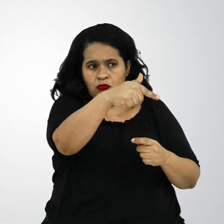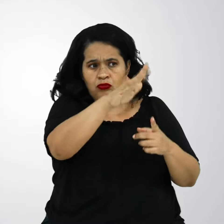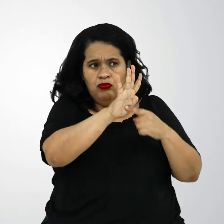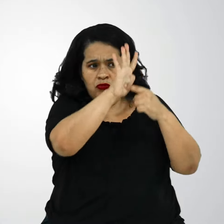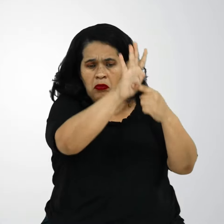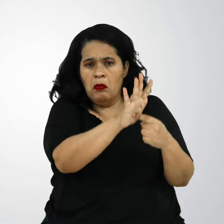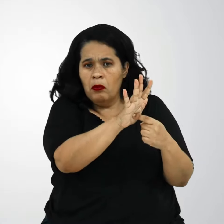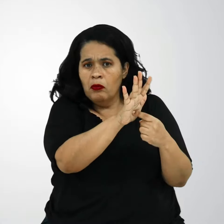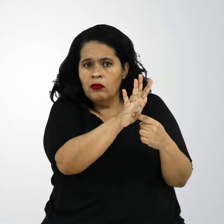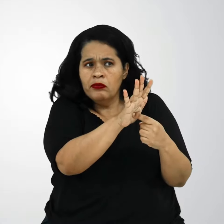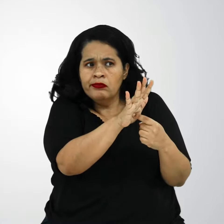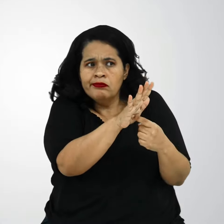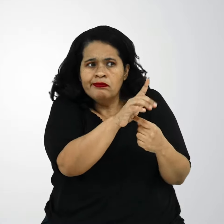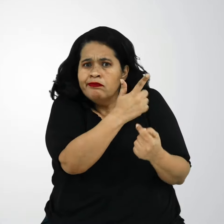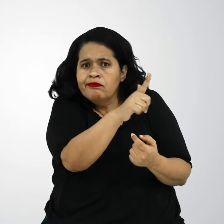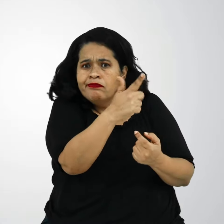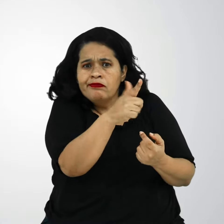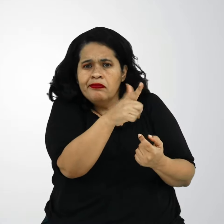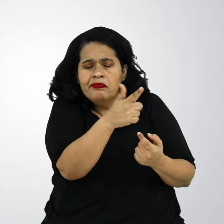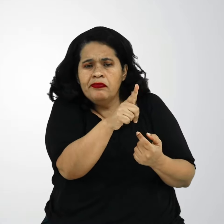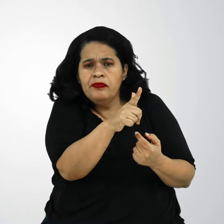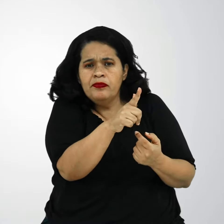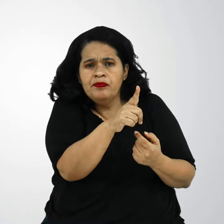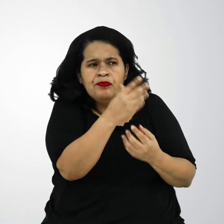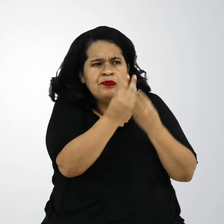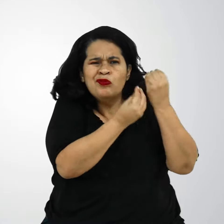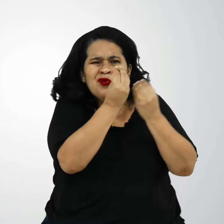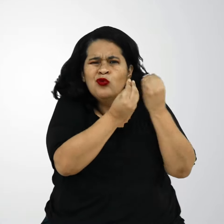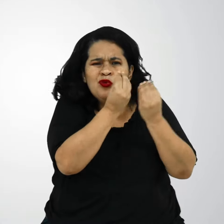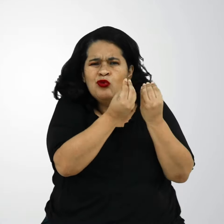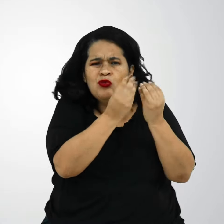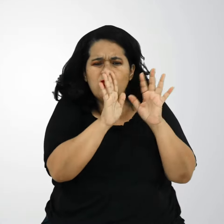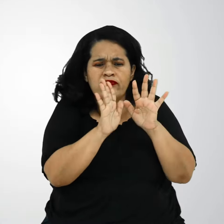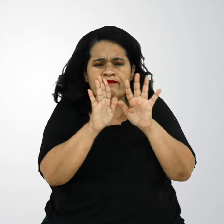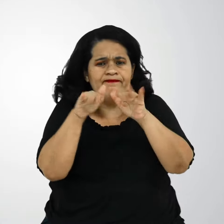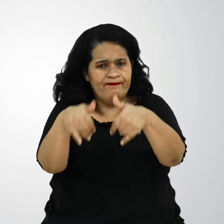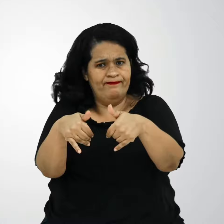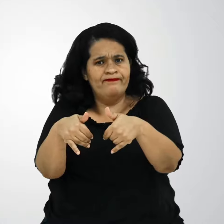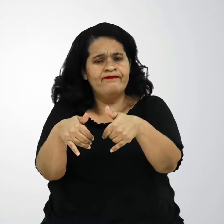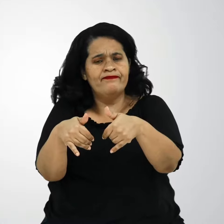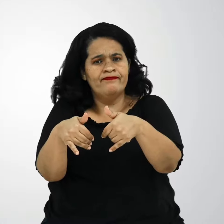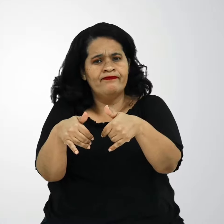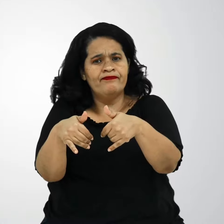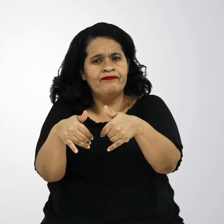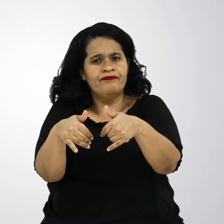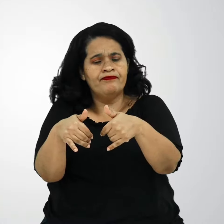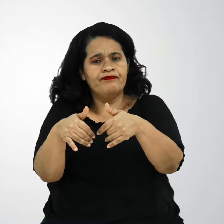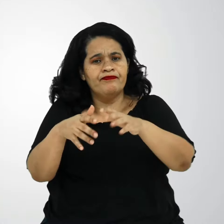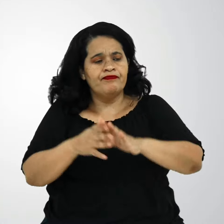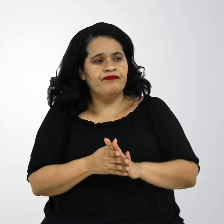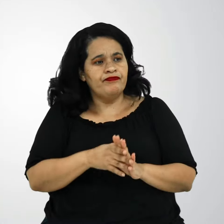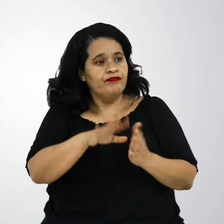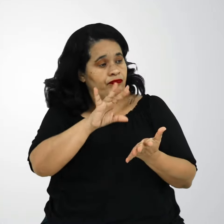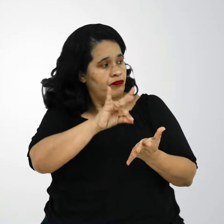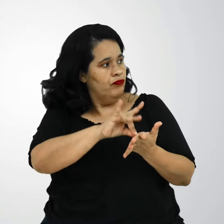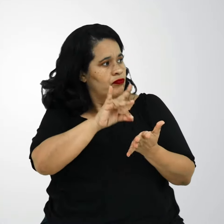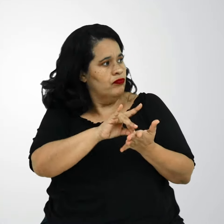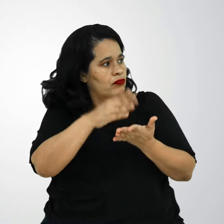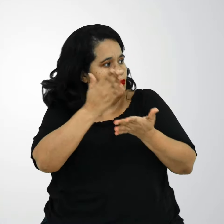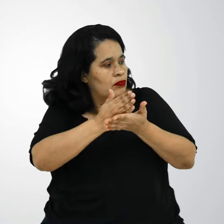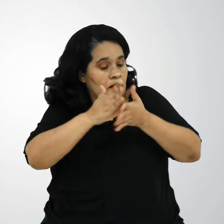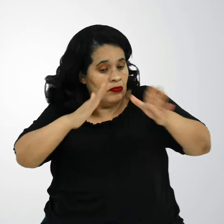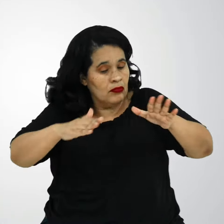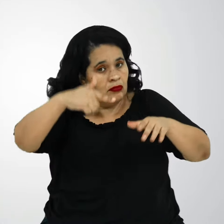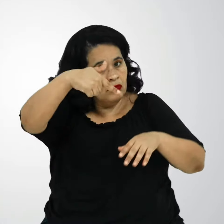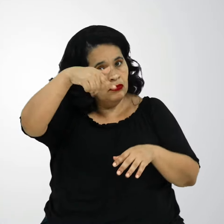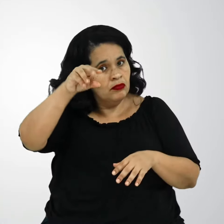um apontamento para o tempo da consumação. Ao final, né? Ao final. É isso aí. Quando termina 70 semanas, aquilo que está escrito em